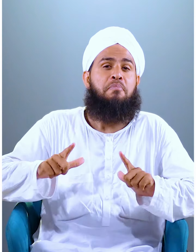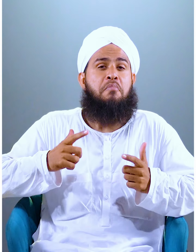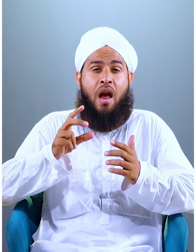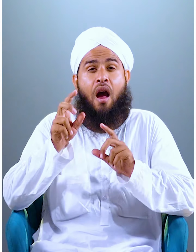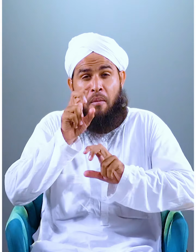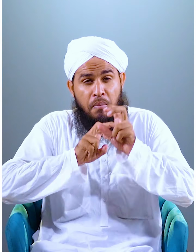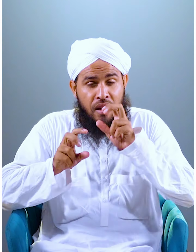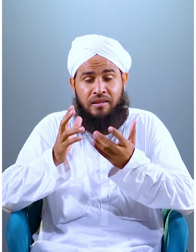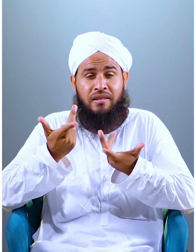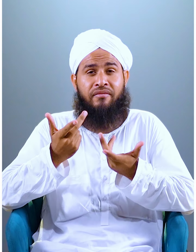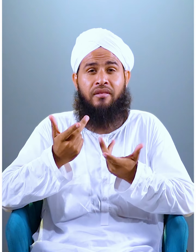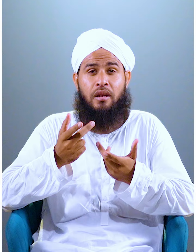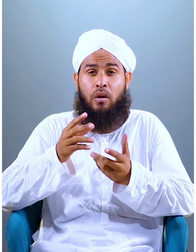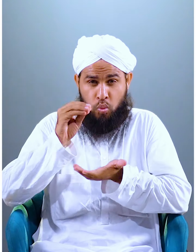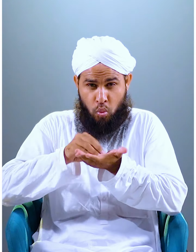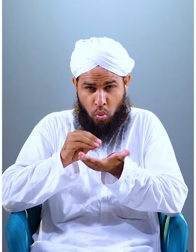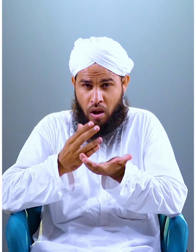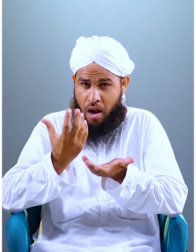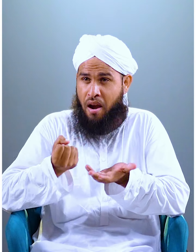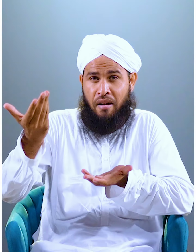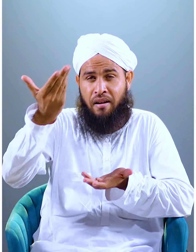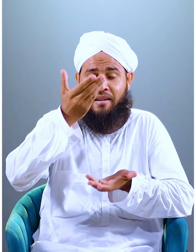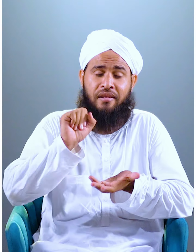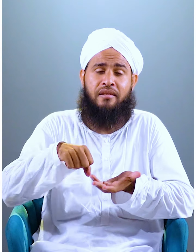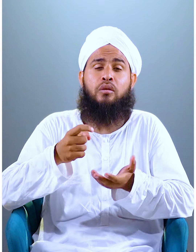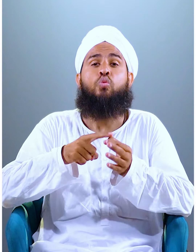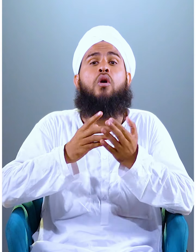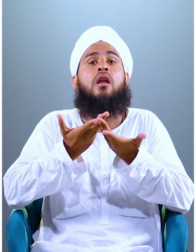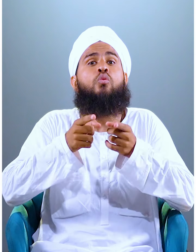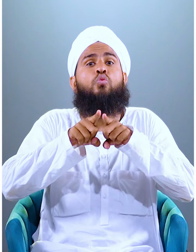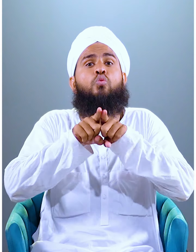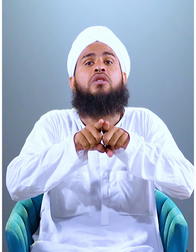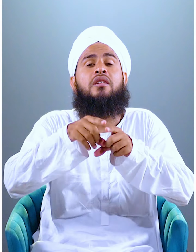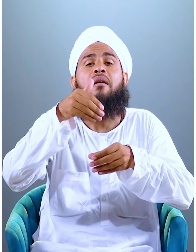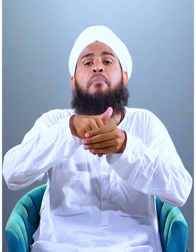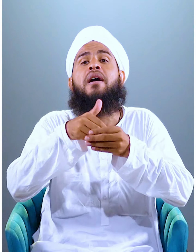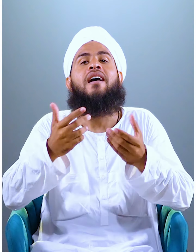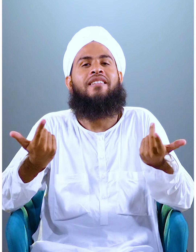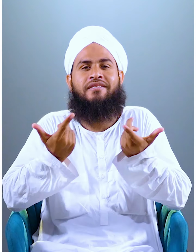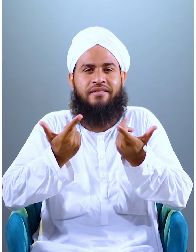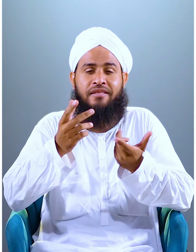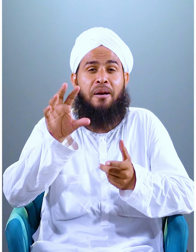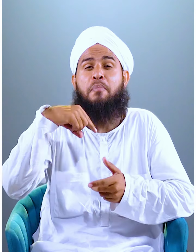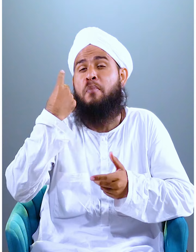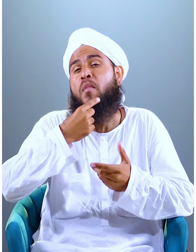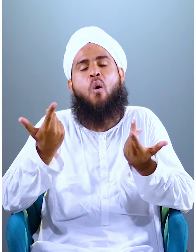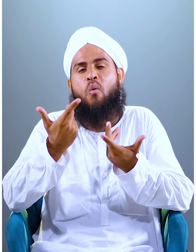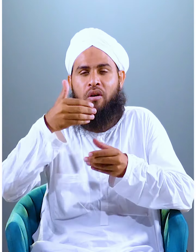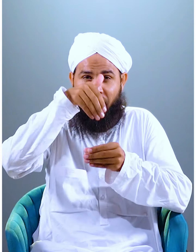کسی کے خلاف نہیں بات کر رہا ان کی ضرورت ہے معاشرے کو لیکن ان چاروں میں کس کی فضائل قرآن و حدیث میں آئے ہیں ان چاروں میں کس کی فضیلتیں بیان ہوئی ہیں ان چاروں میں